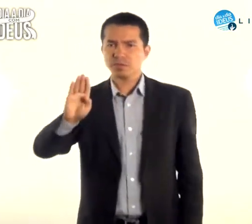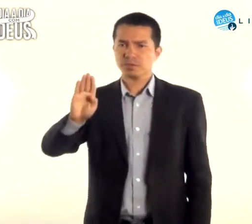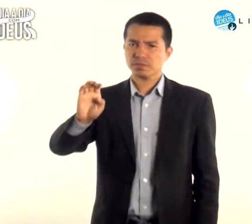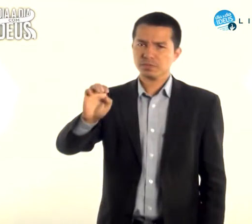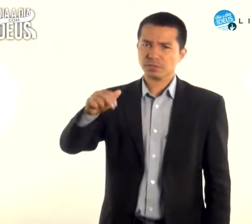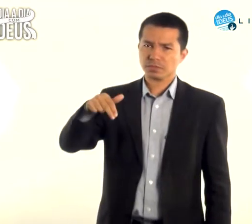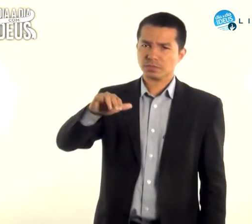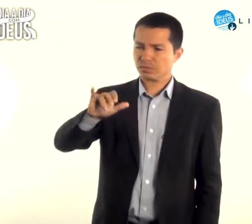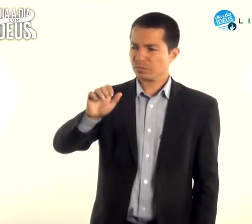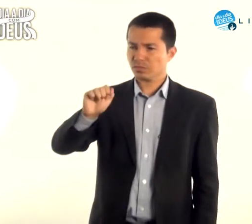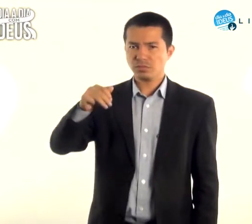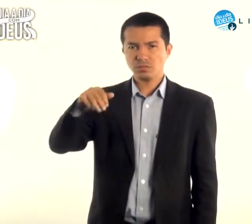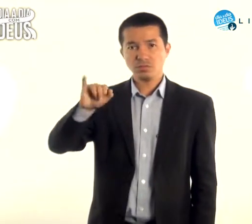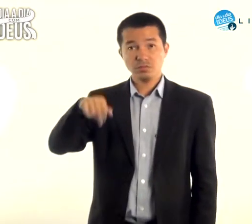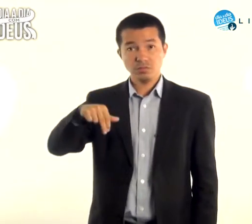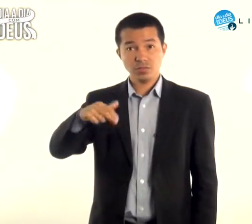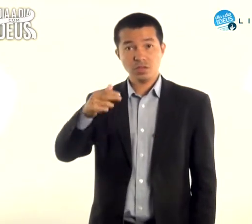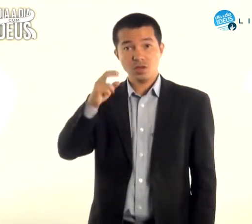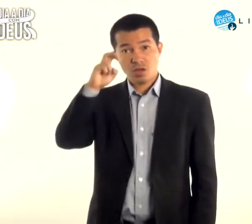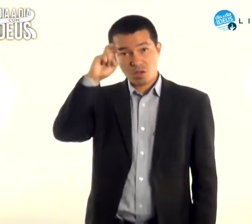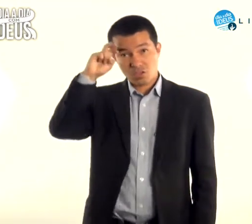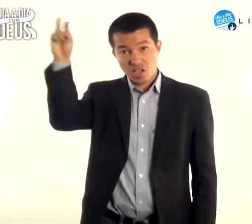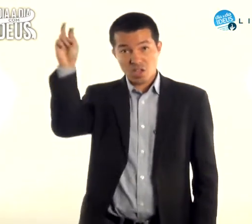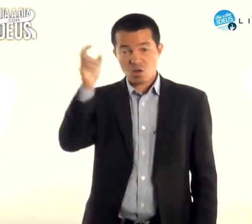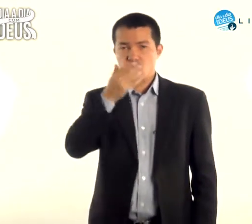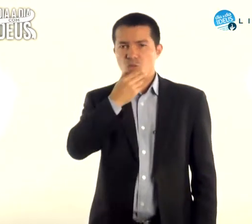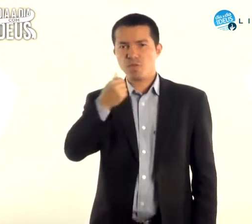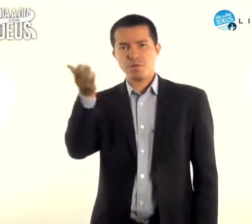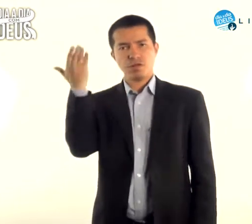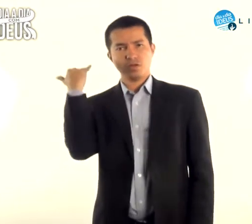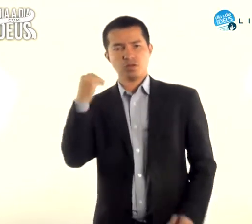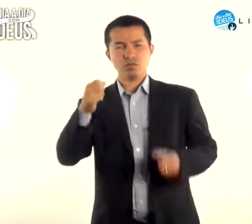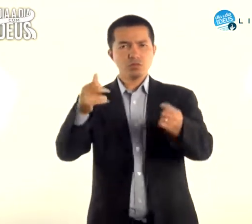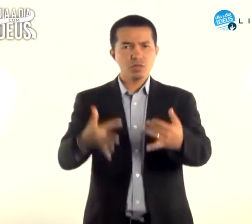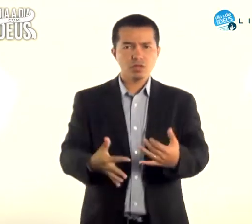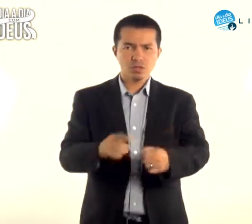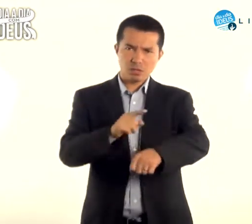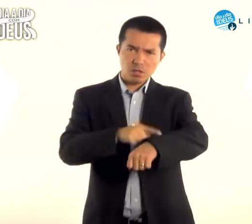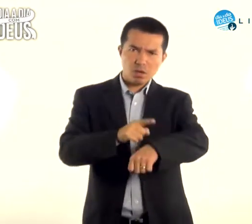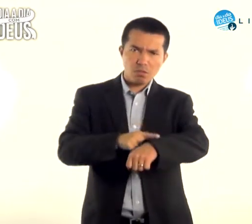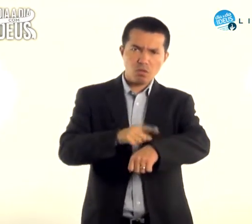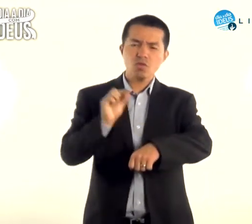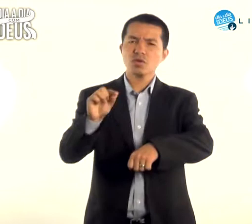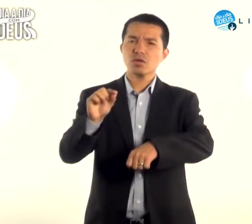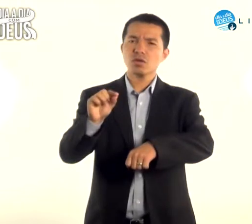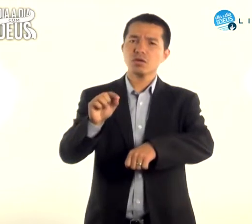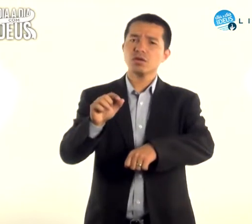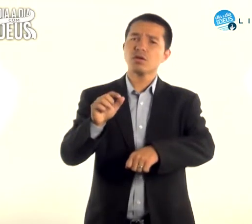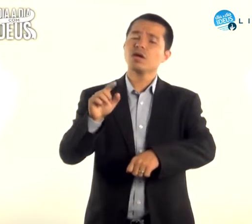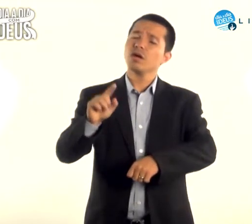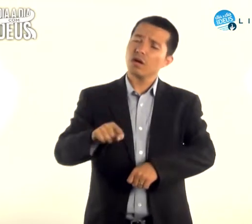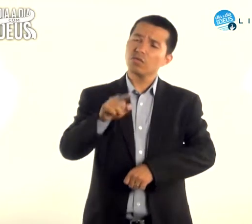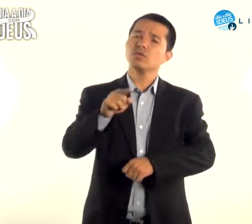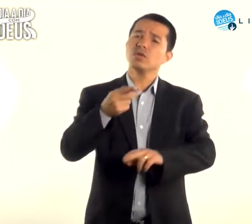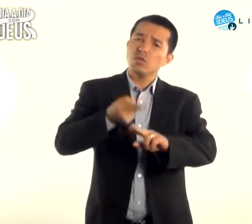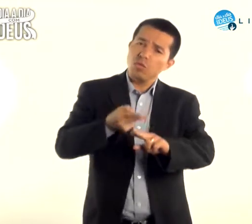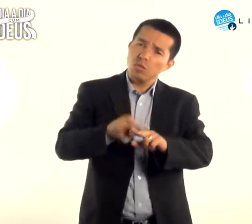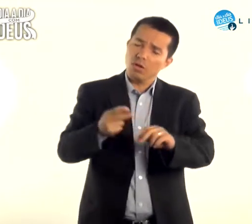é a matéria-prima de que a vida é feita. Queridos, o grande problema não é a falta de tempo, ainda que pareça